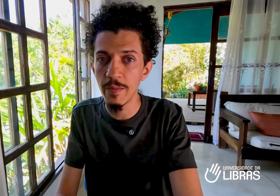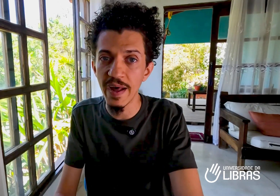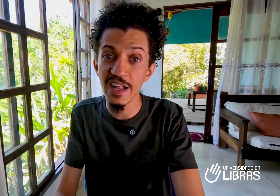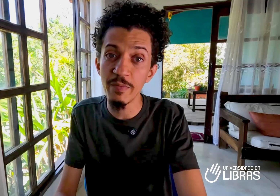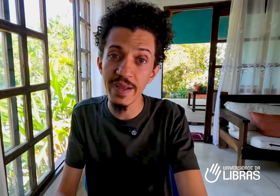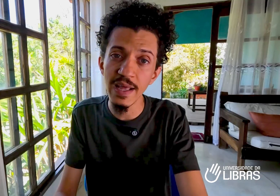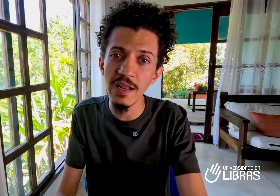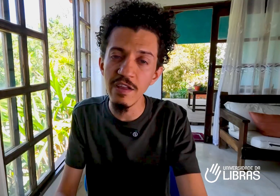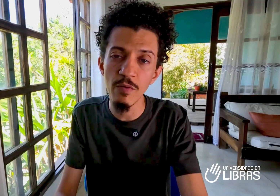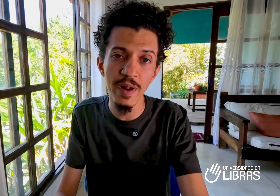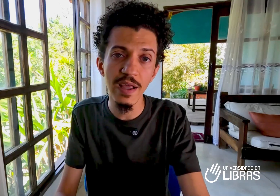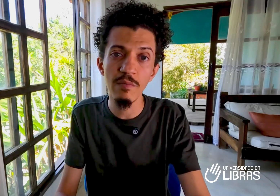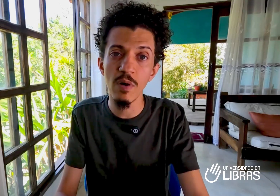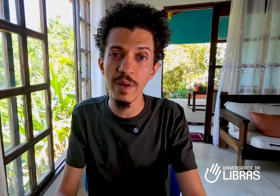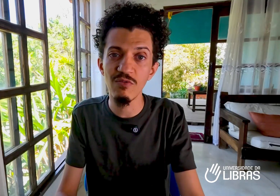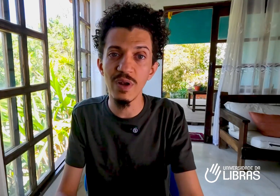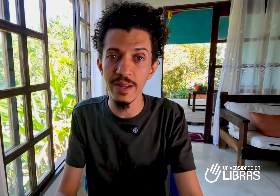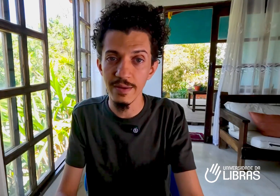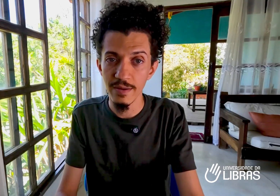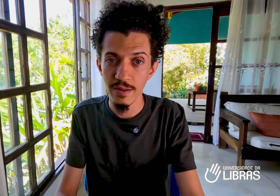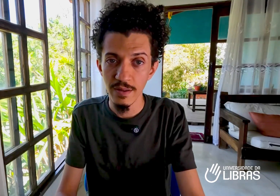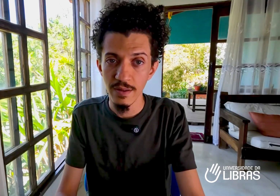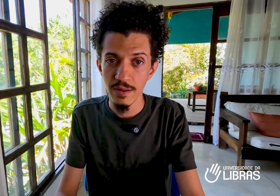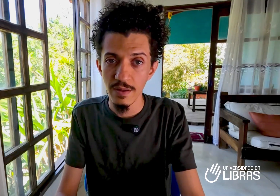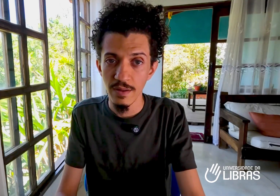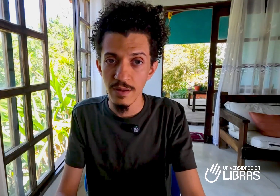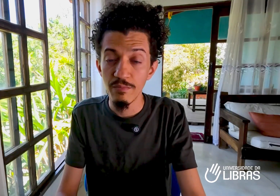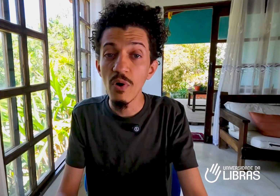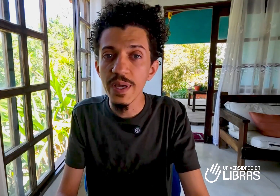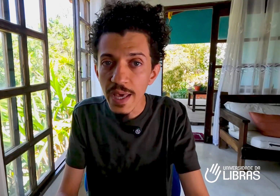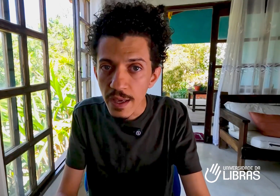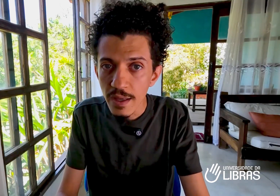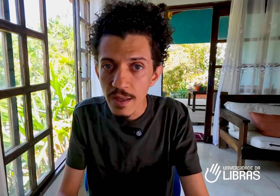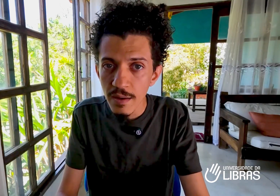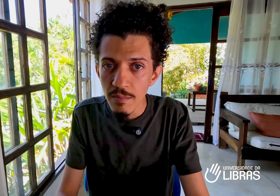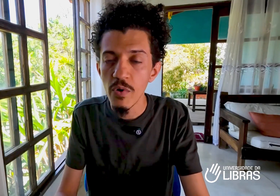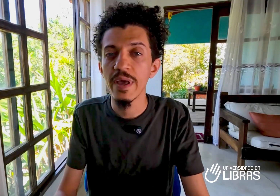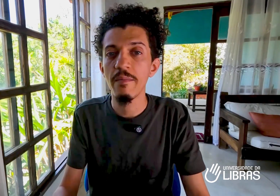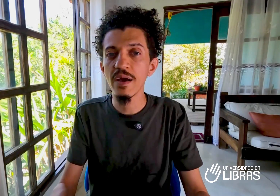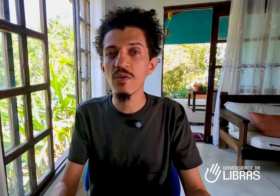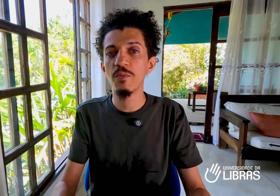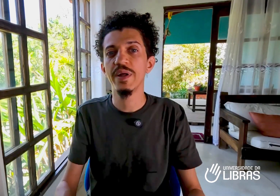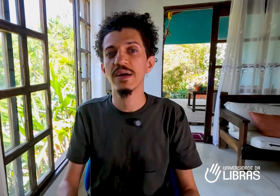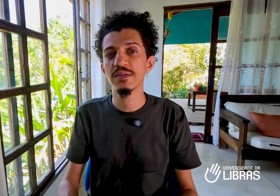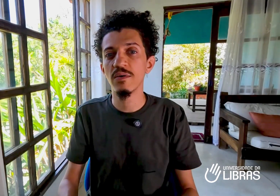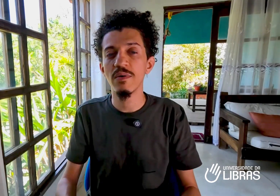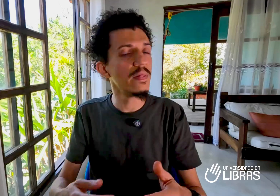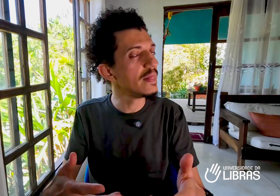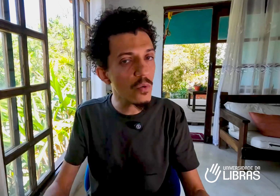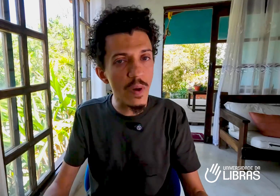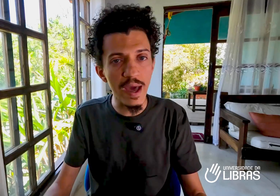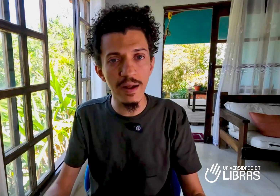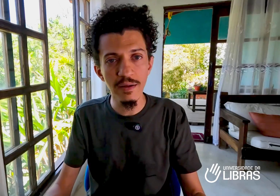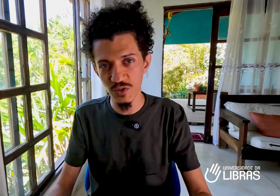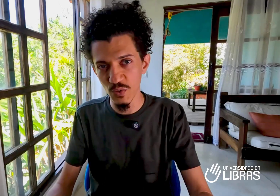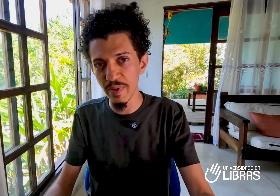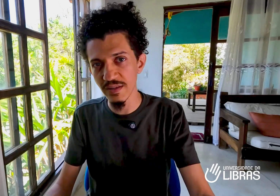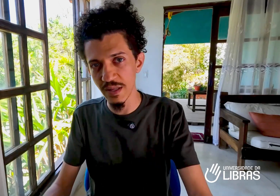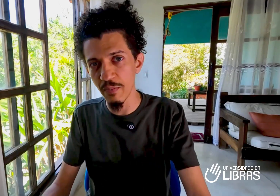preparado para aquele nível, para aquele momento ali. Por quê? Porque a minha comunicação não era, descobri isso depois,